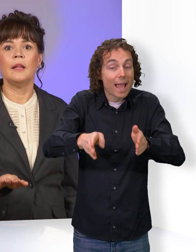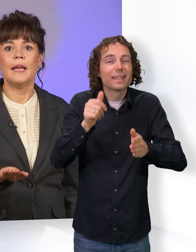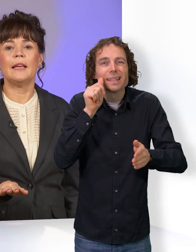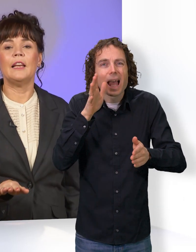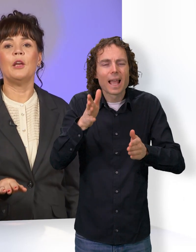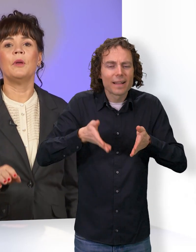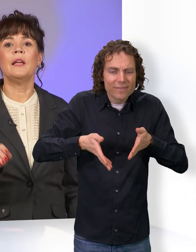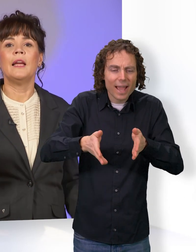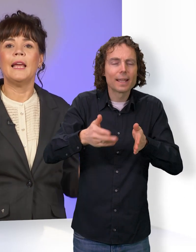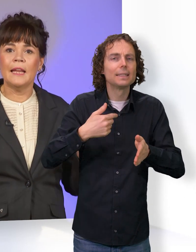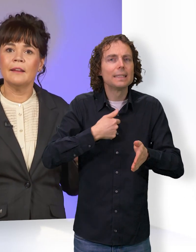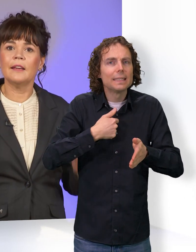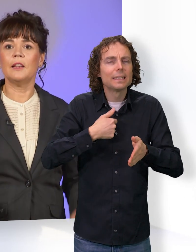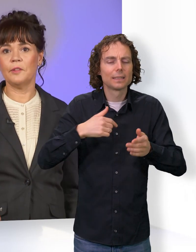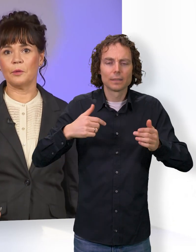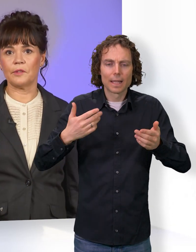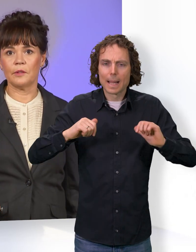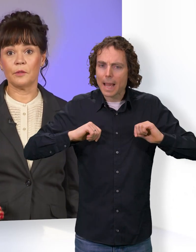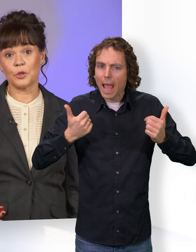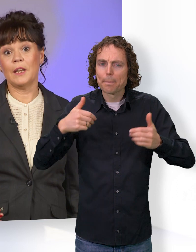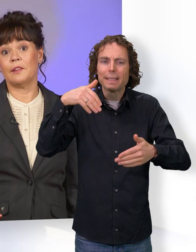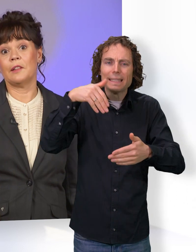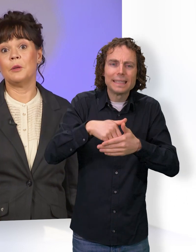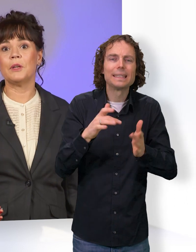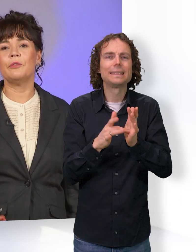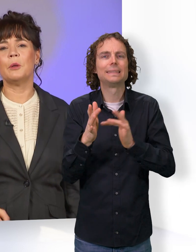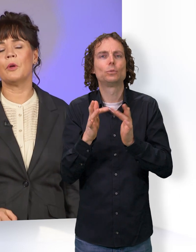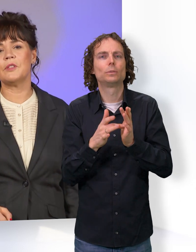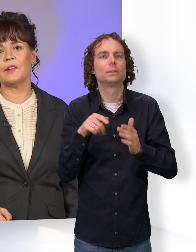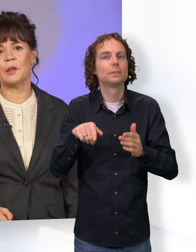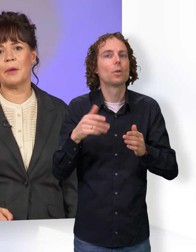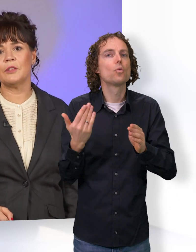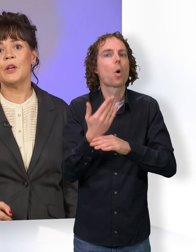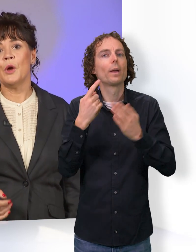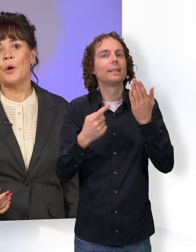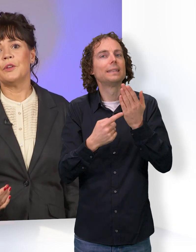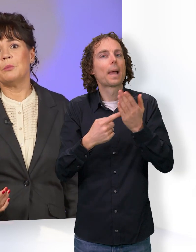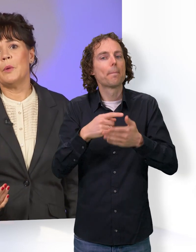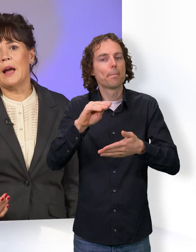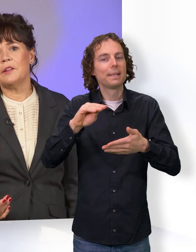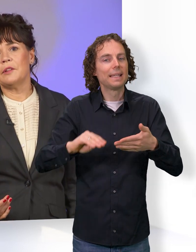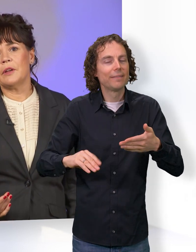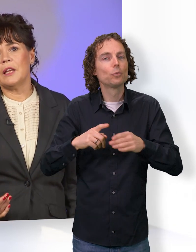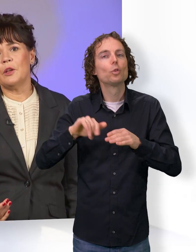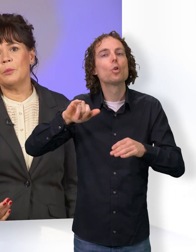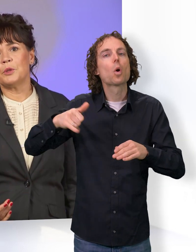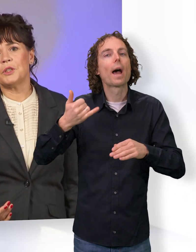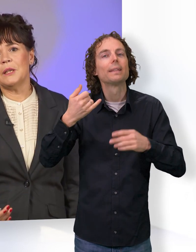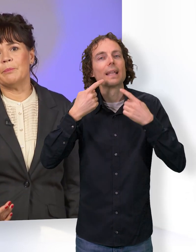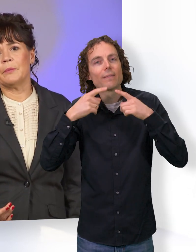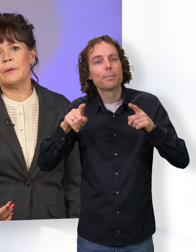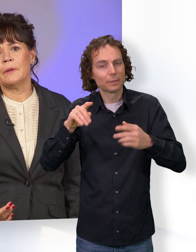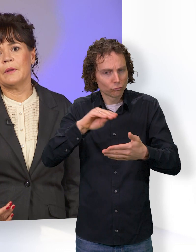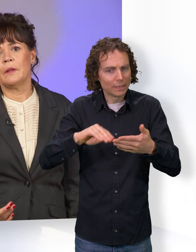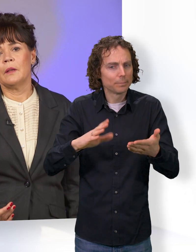Weg. Ich lebe in Christus, so steht es in den Briefen im Neuen Testament und im Johannesevangelium